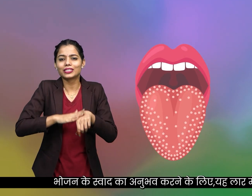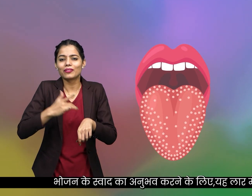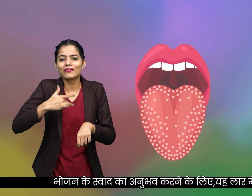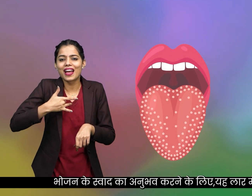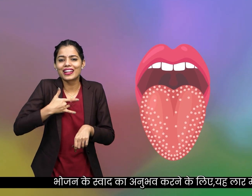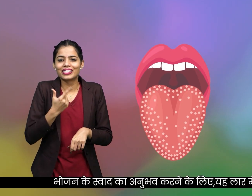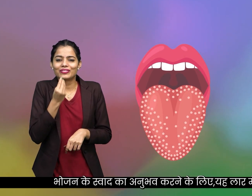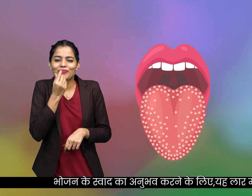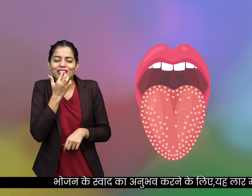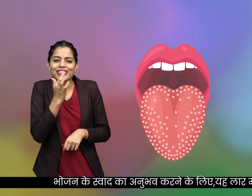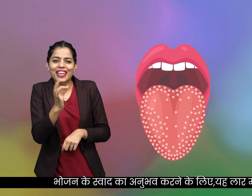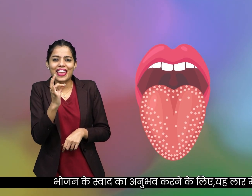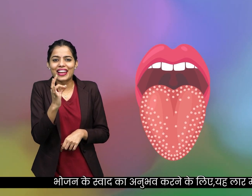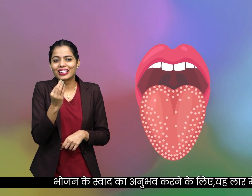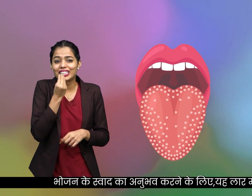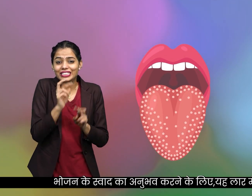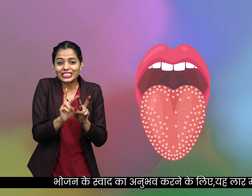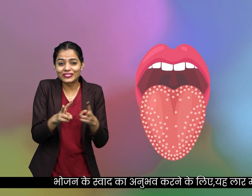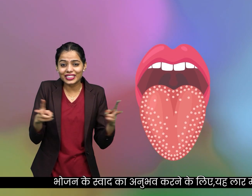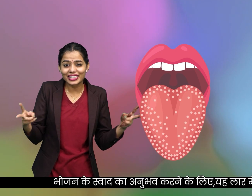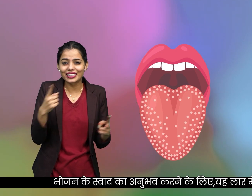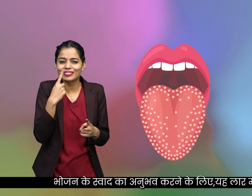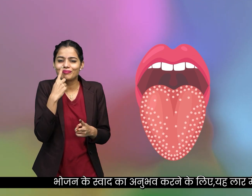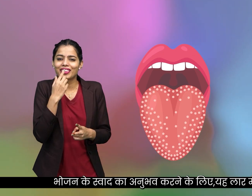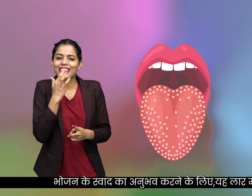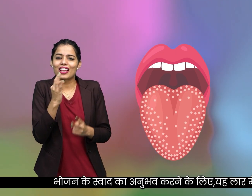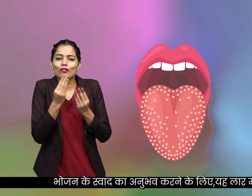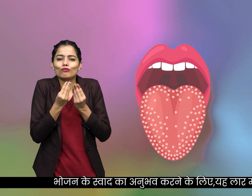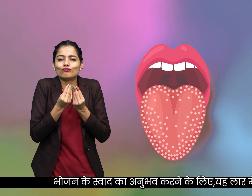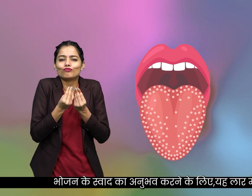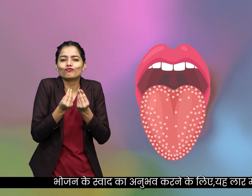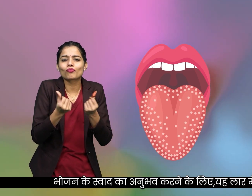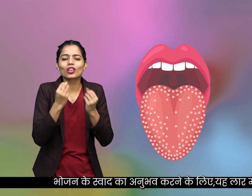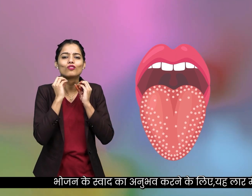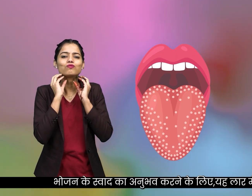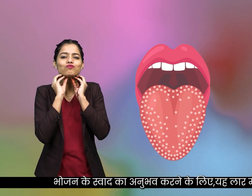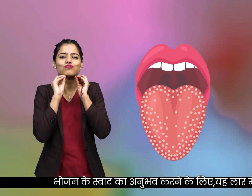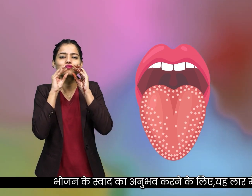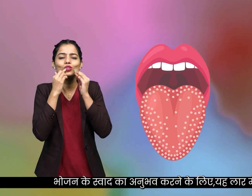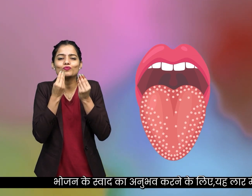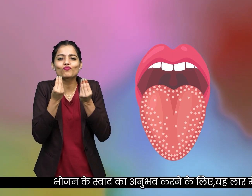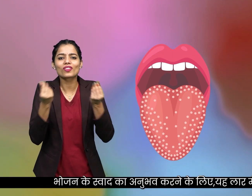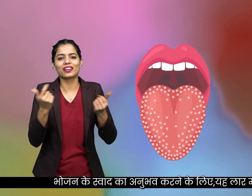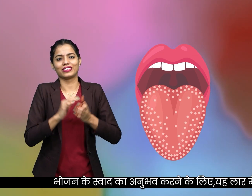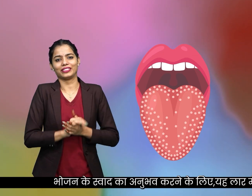स्वाद के अनुभव करने के लिए यह लार में घुलना चाहिए।